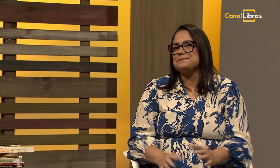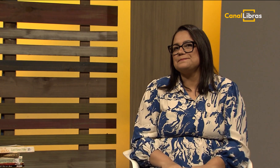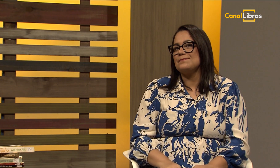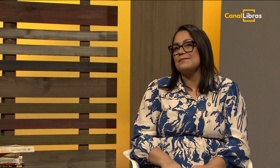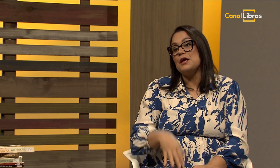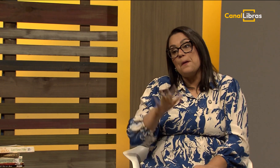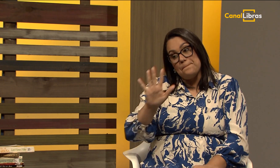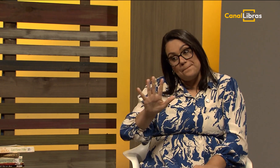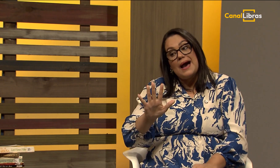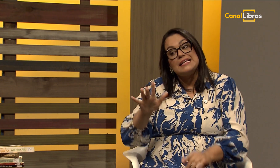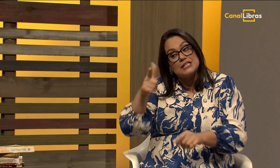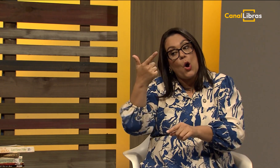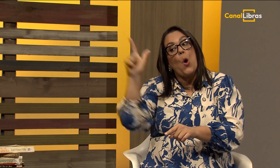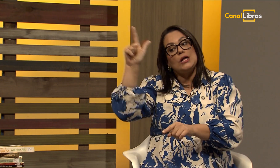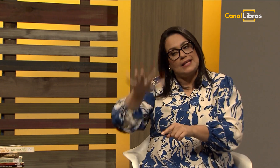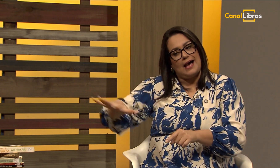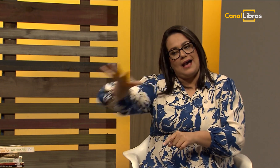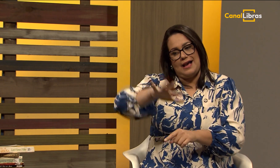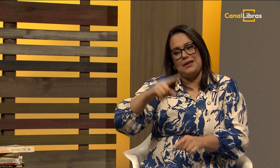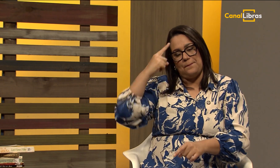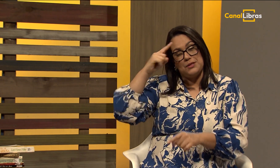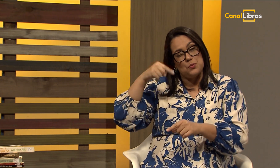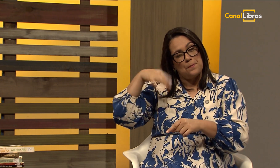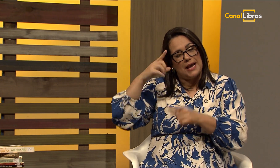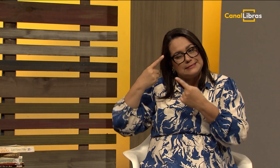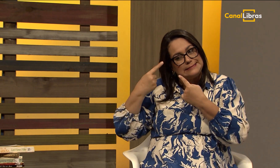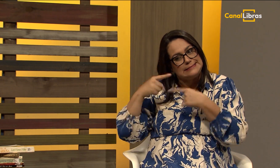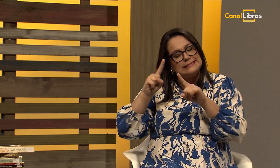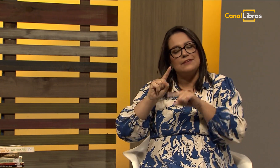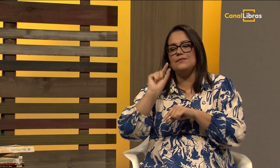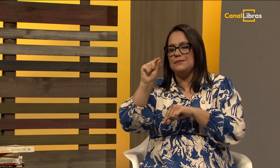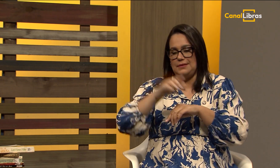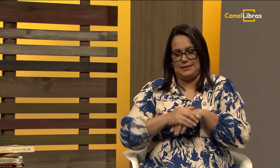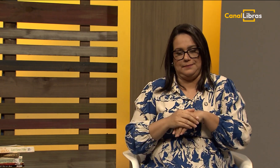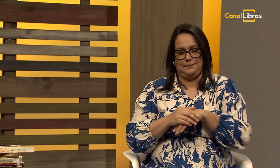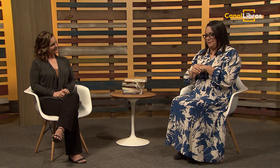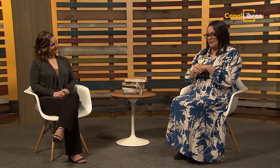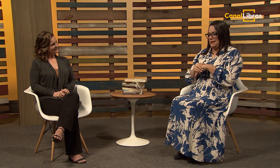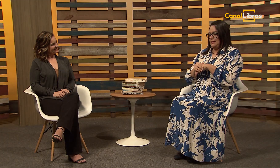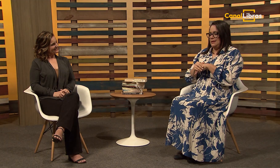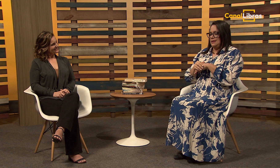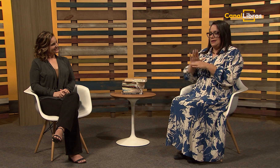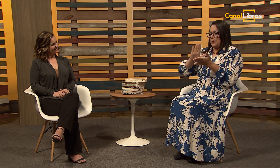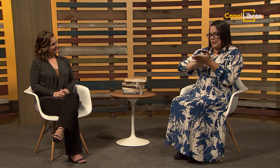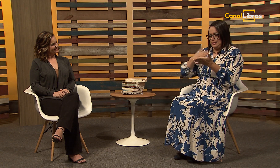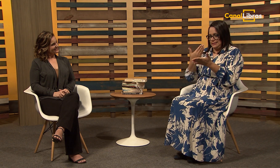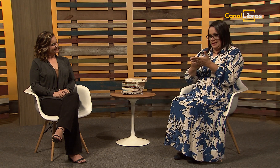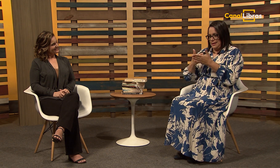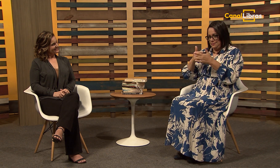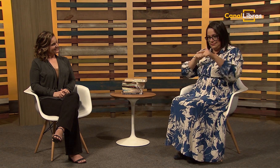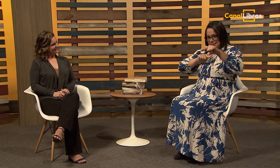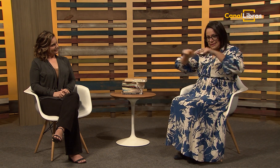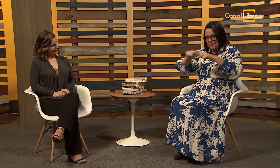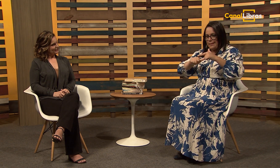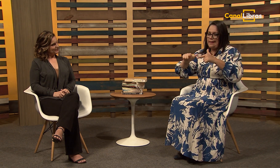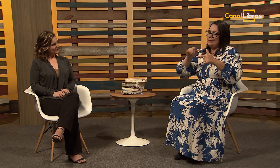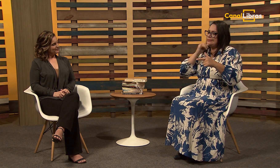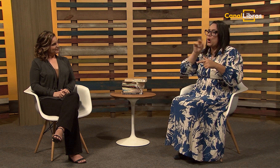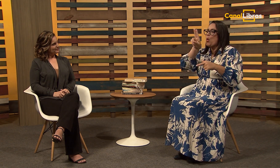o uso de indumentárias profissionais adequadas, dentre outras medidas. Mas tem uma área que também considero desafiadora, que